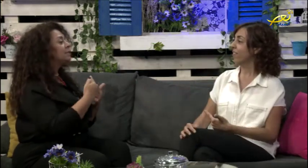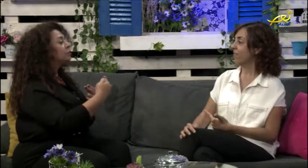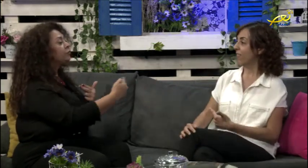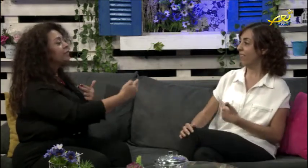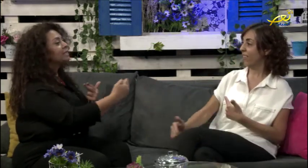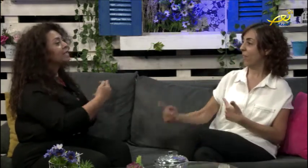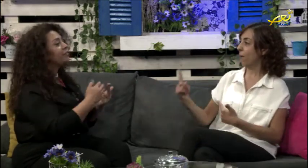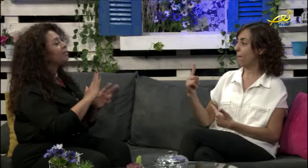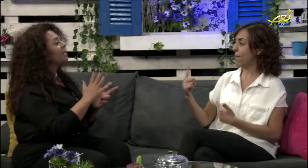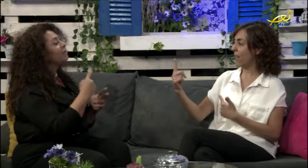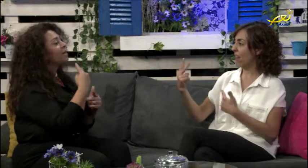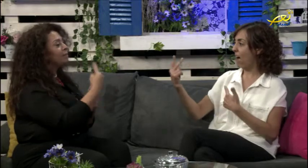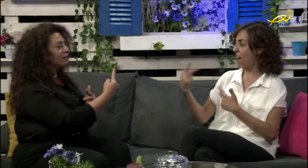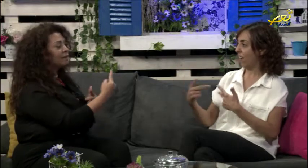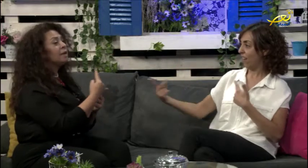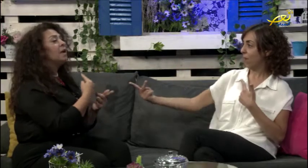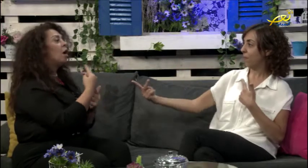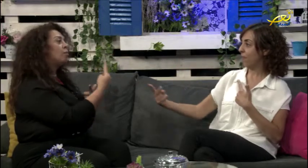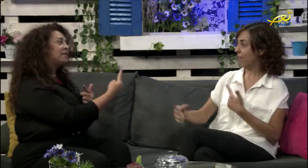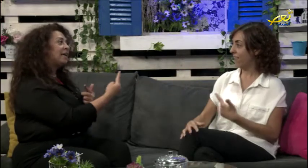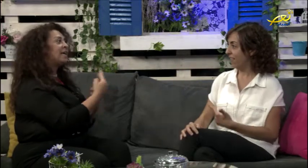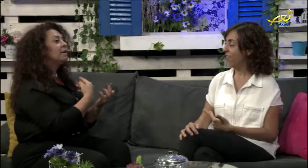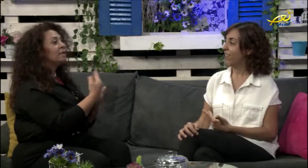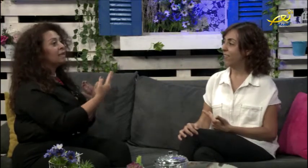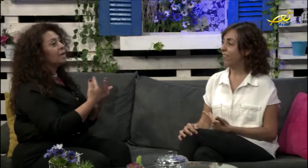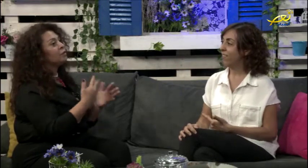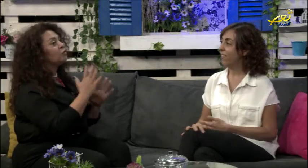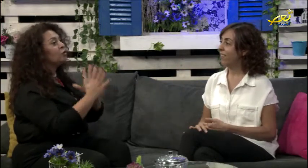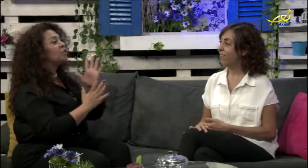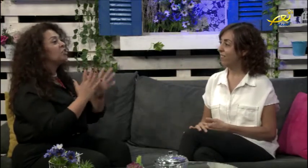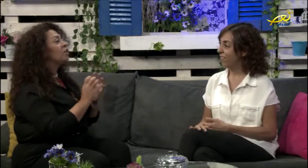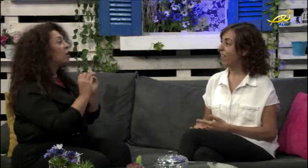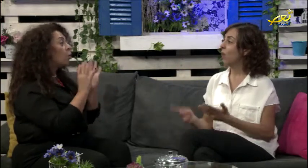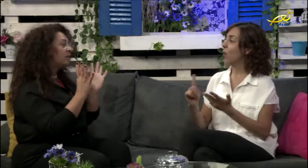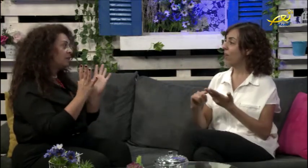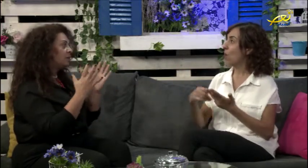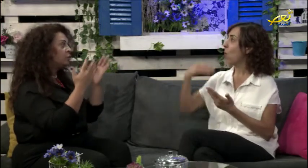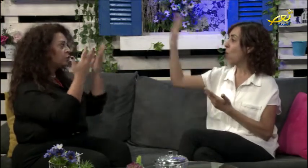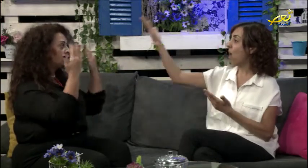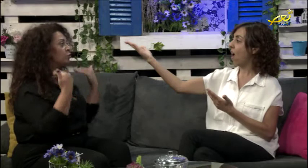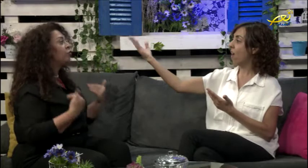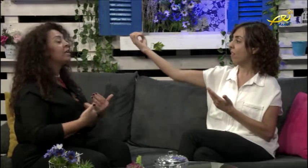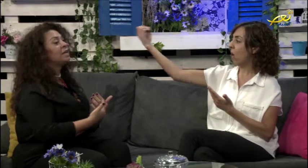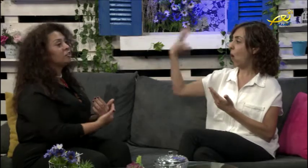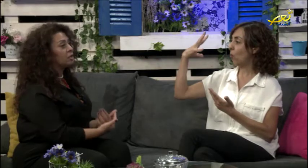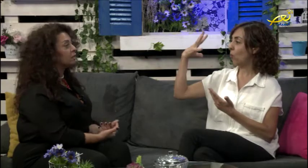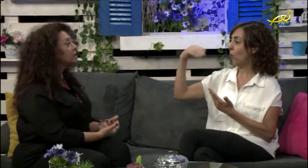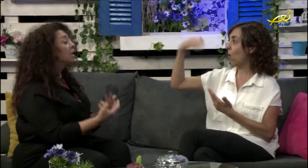يكون في مسافة تقريبا متر أو مترين تا يكونوا الإشارة واضحين ويقدر يشوف كل الشخص،